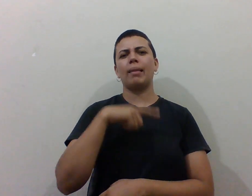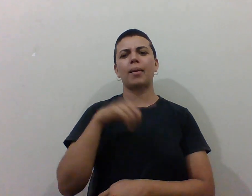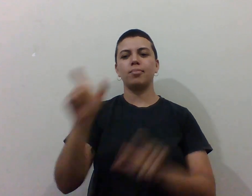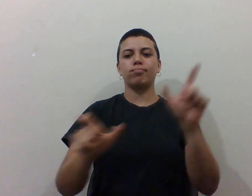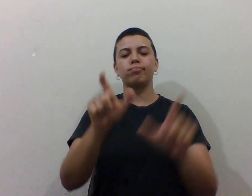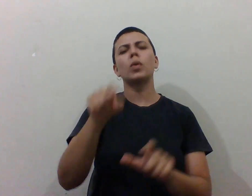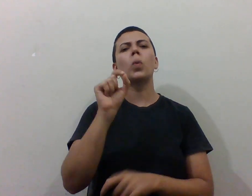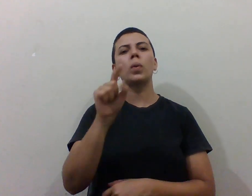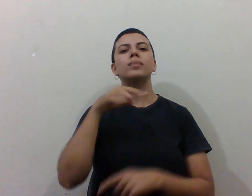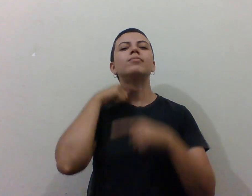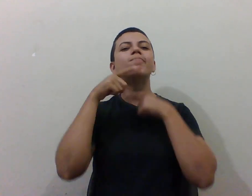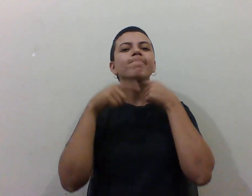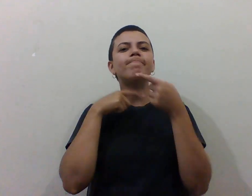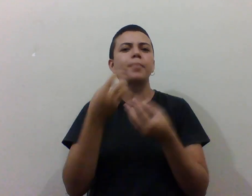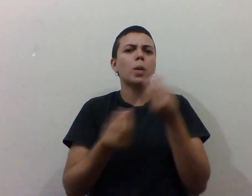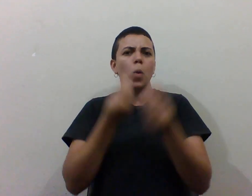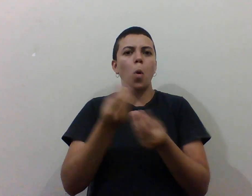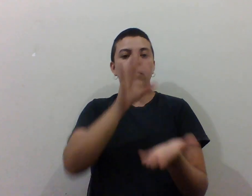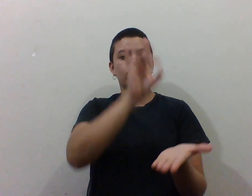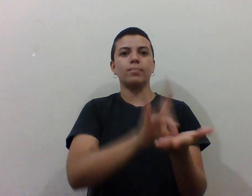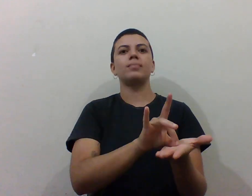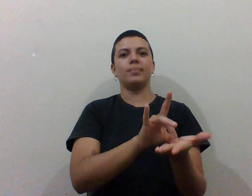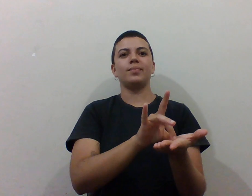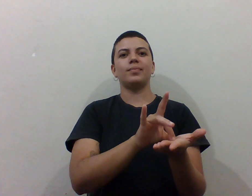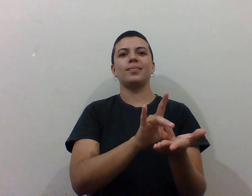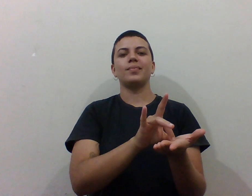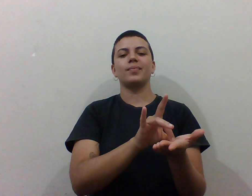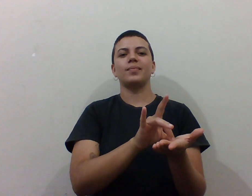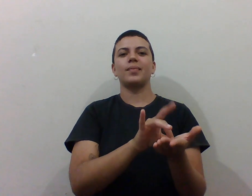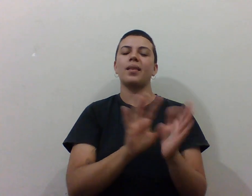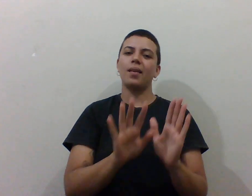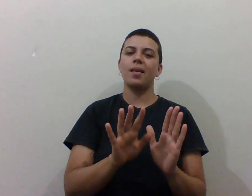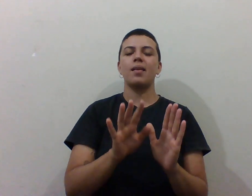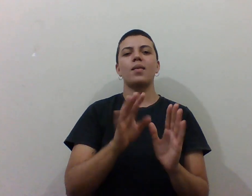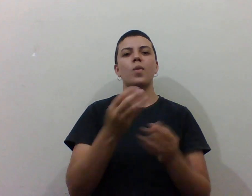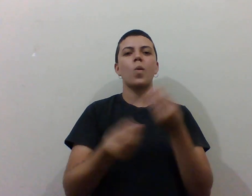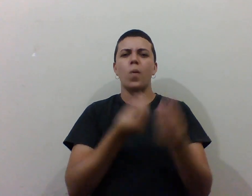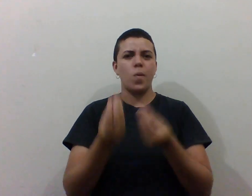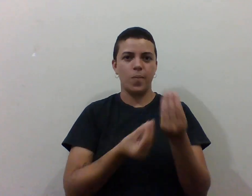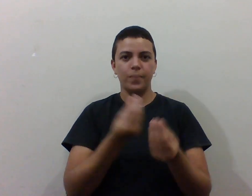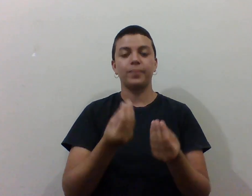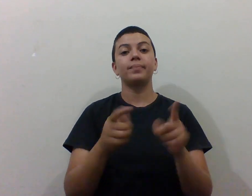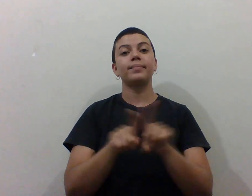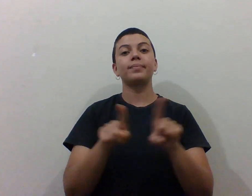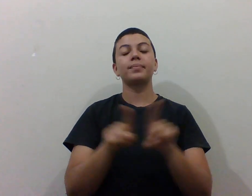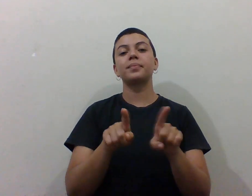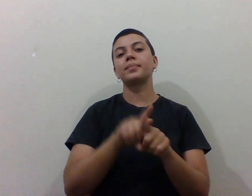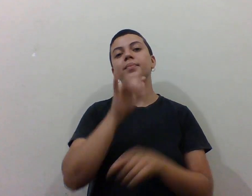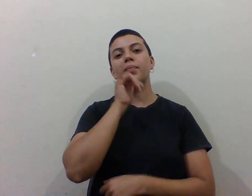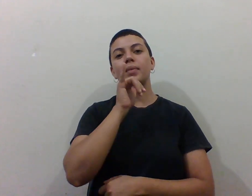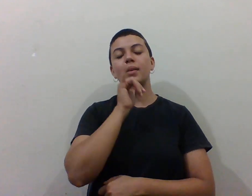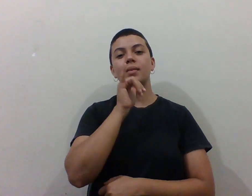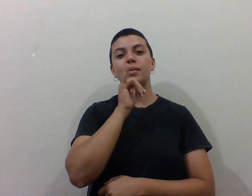respeito de como operacionalizar isso de forma efetiva e realmente promotora de uma